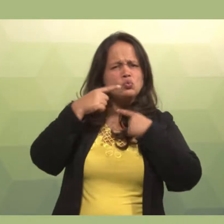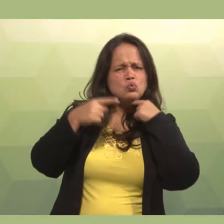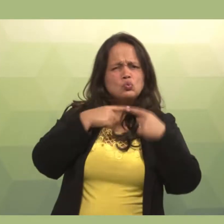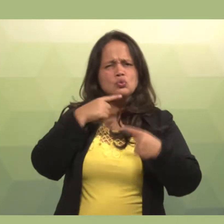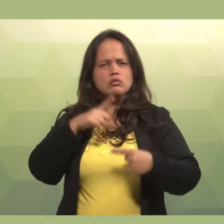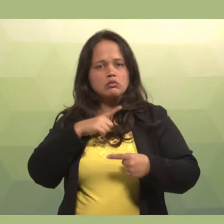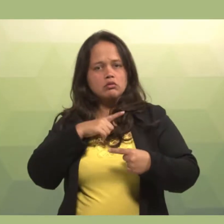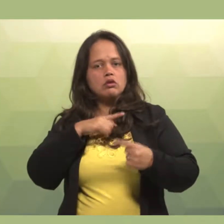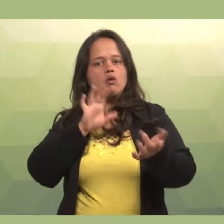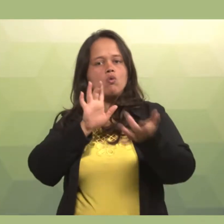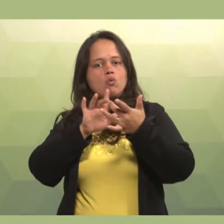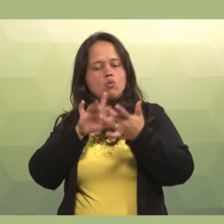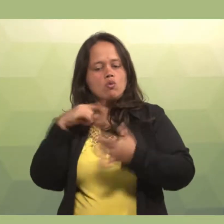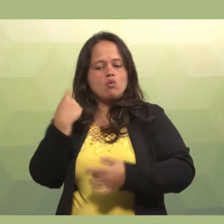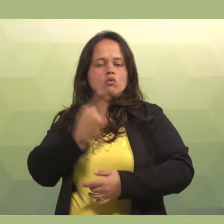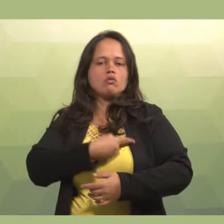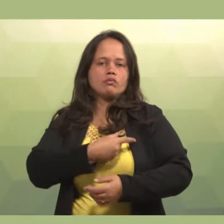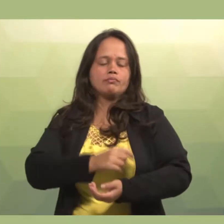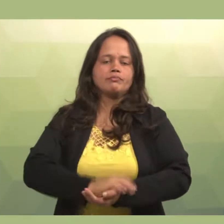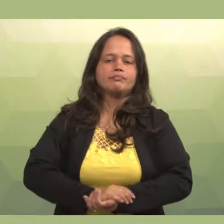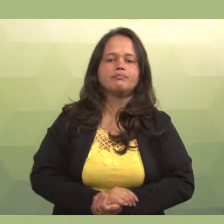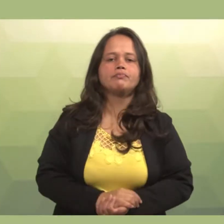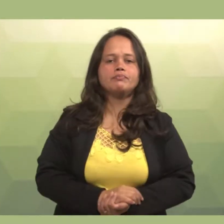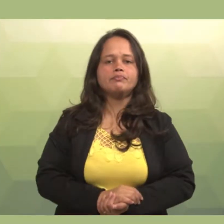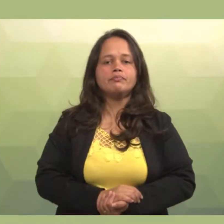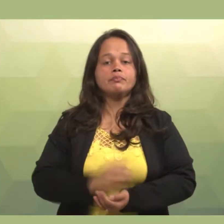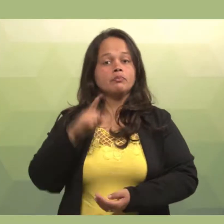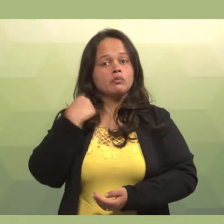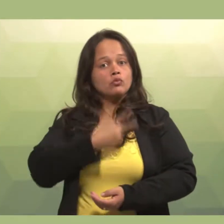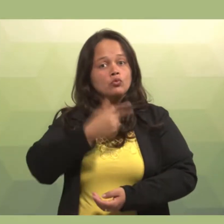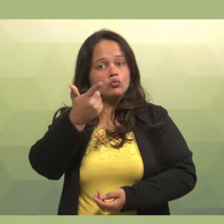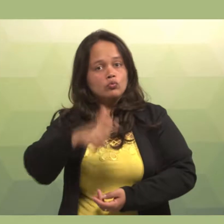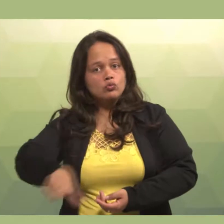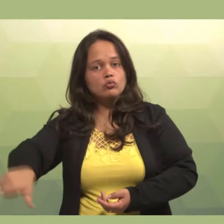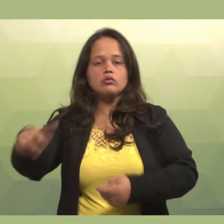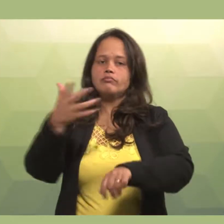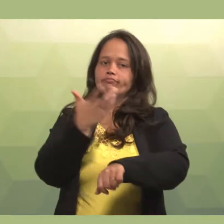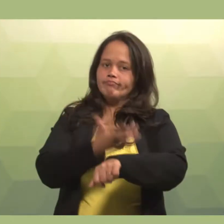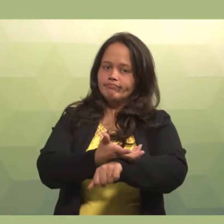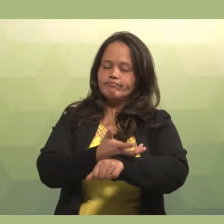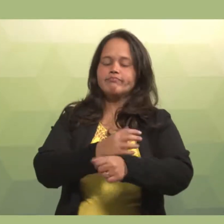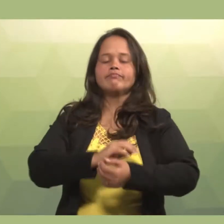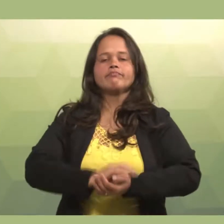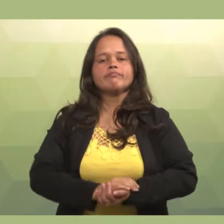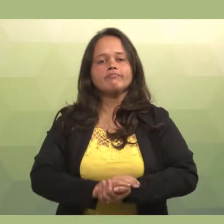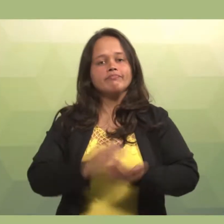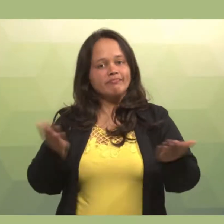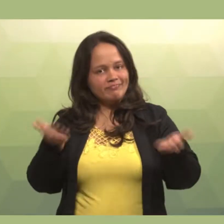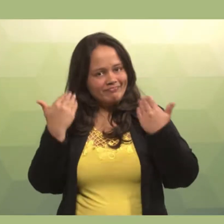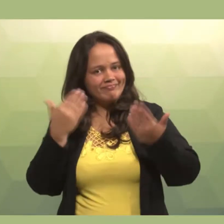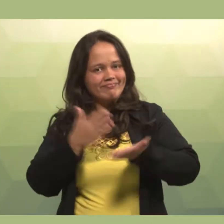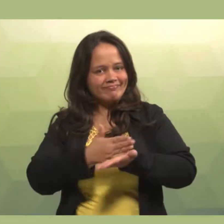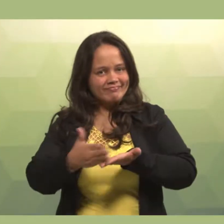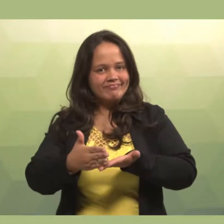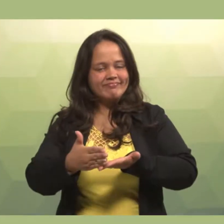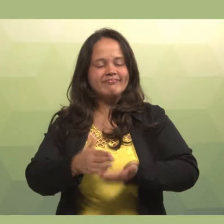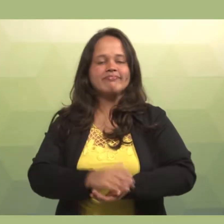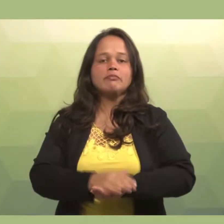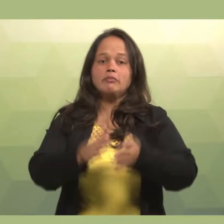contato conosco. Agora iremos dar continuidade à nossa disciplina. Então vamos